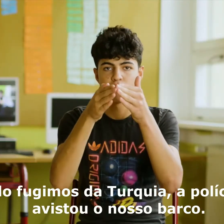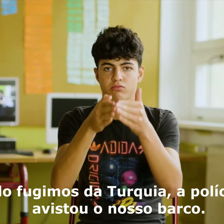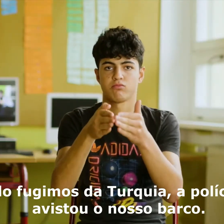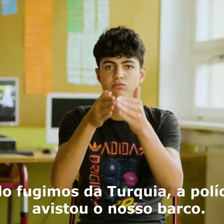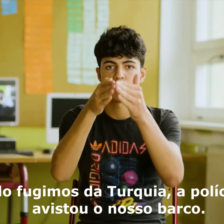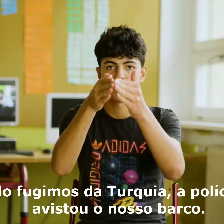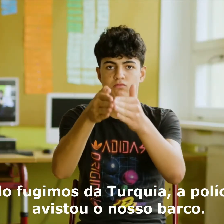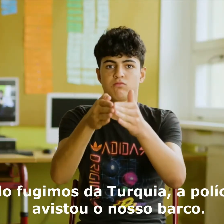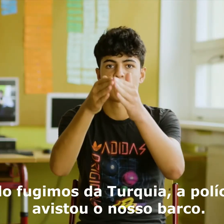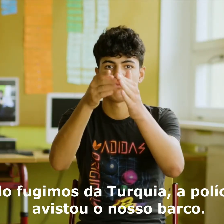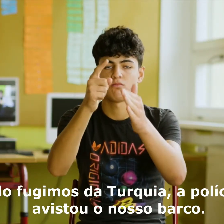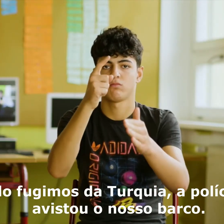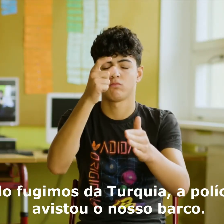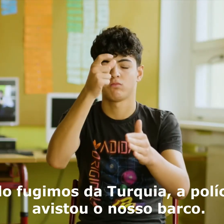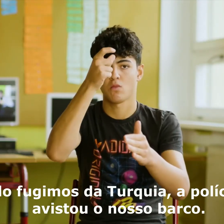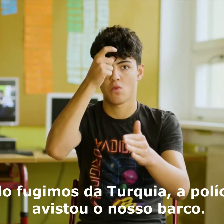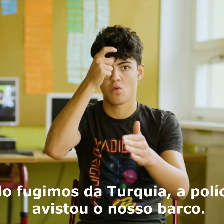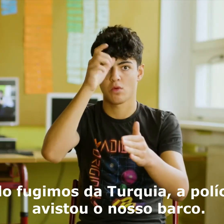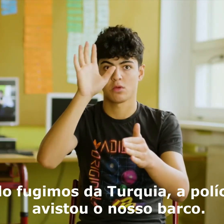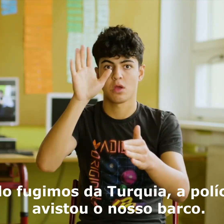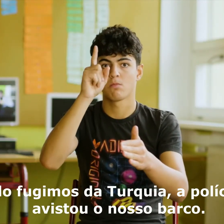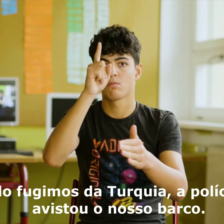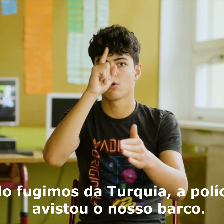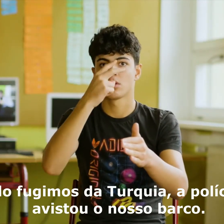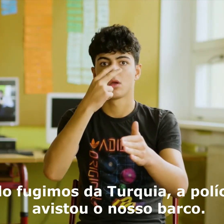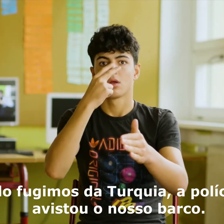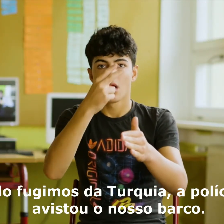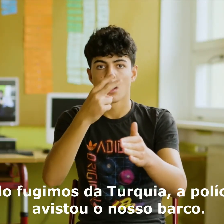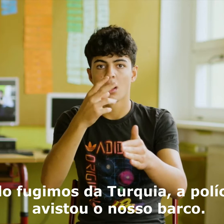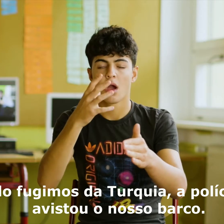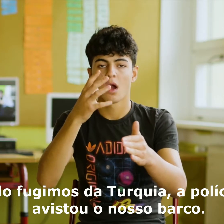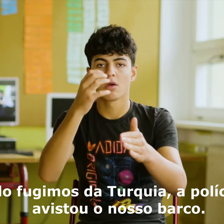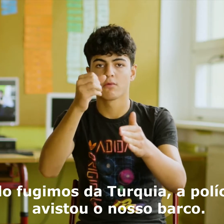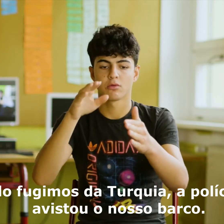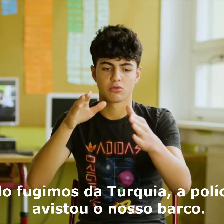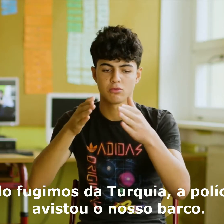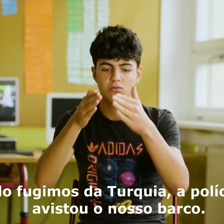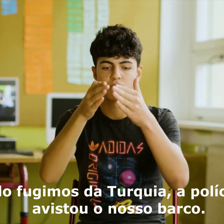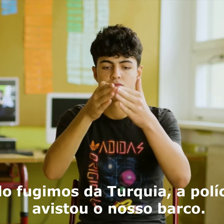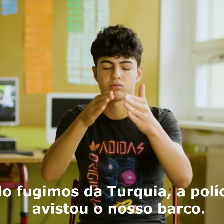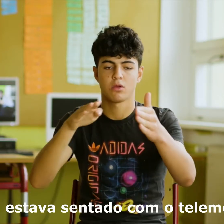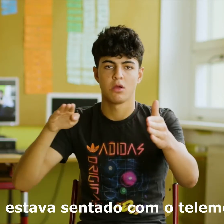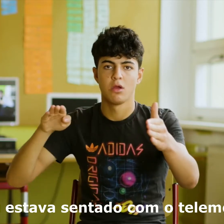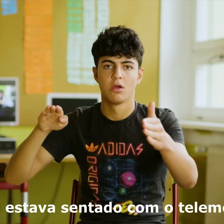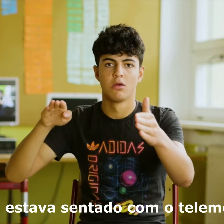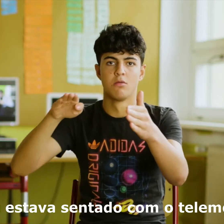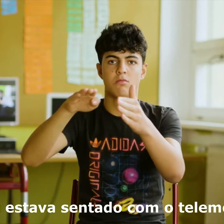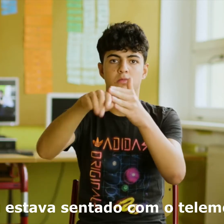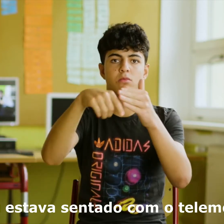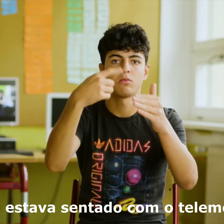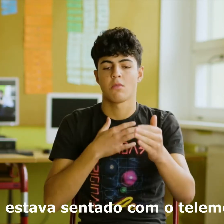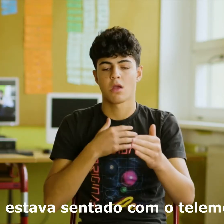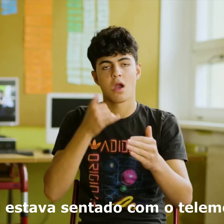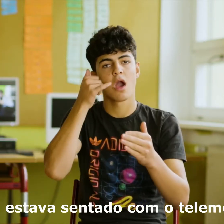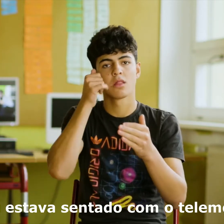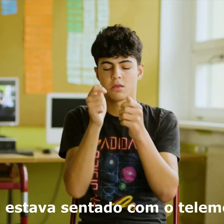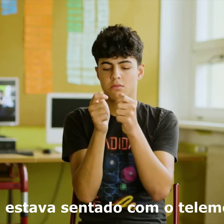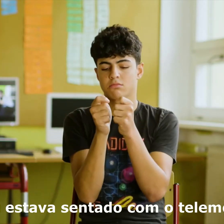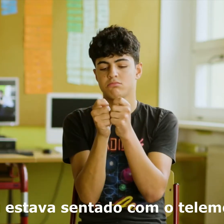Turquia, a polícia da Turquia avistou o nosso barco. E então eu estava com o meu